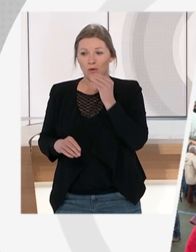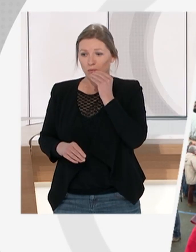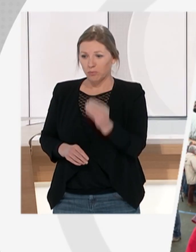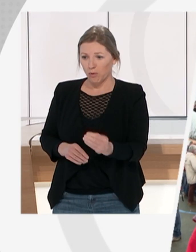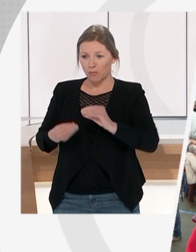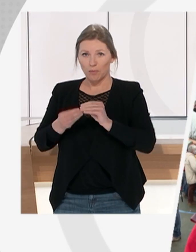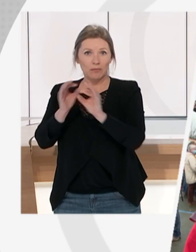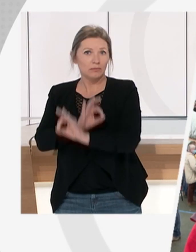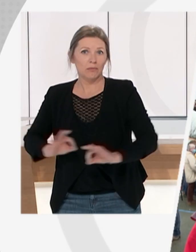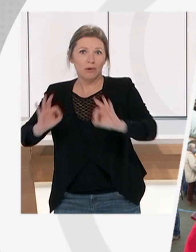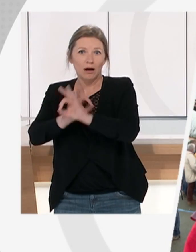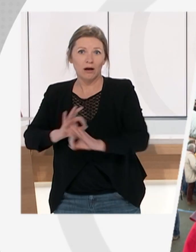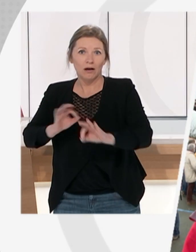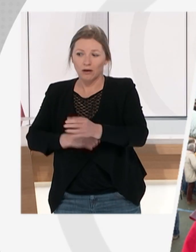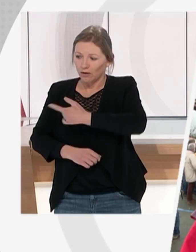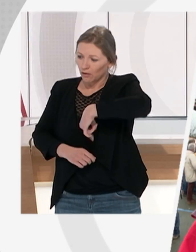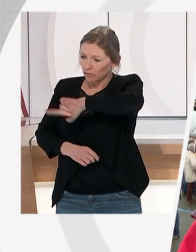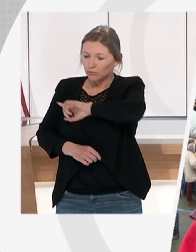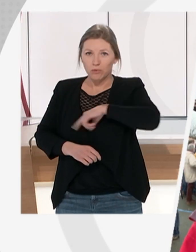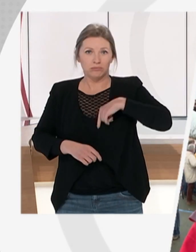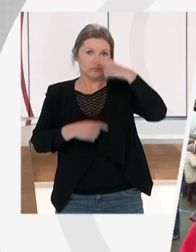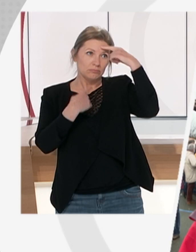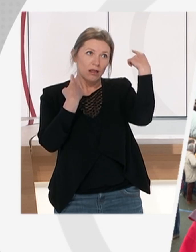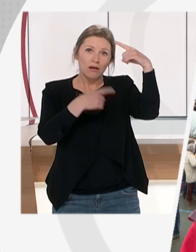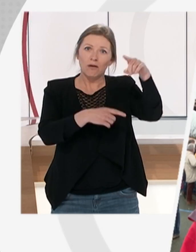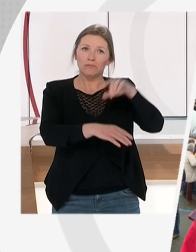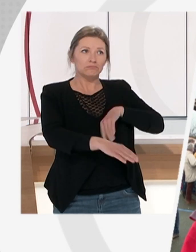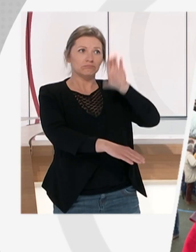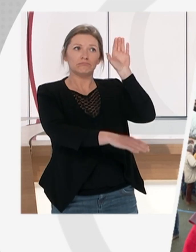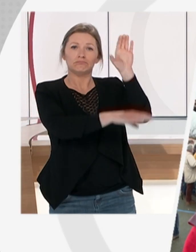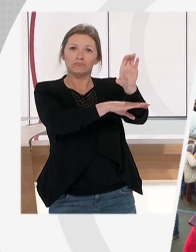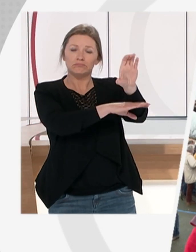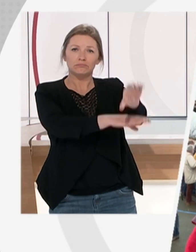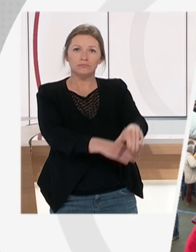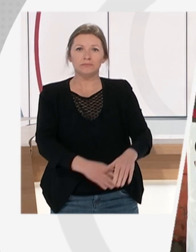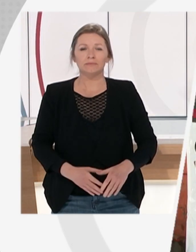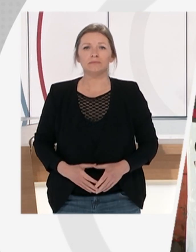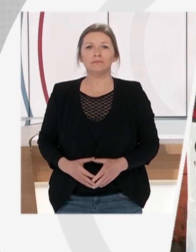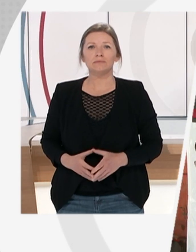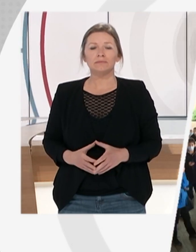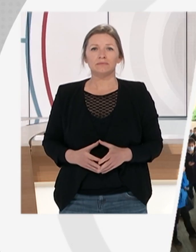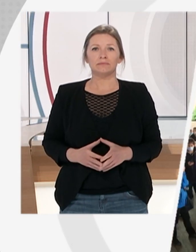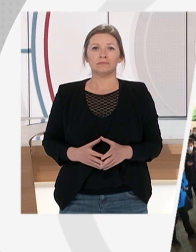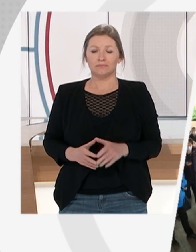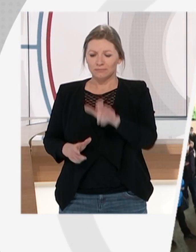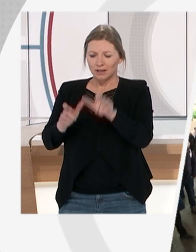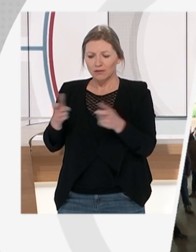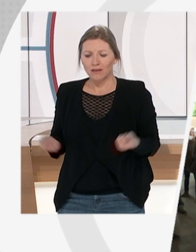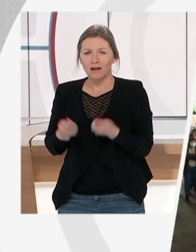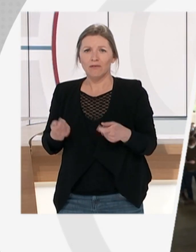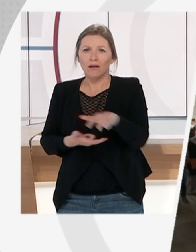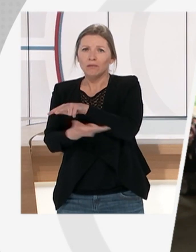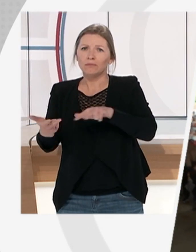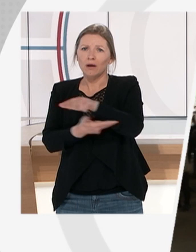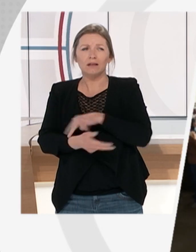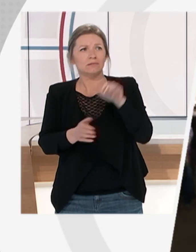a pas de souci. Et du coup on s'oppose à cet abattage. Les éleveurs basques demandent